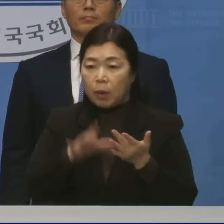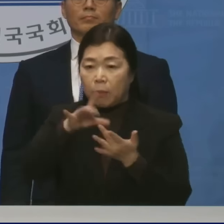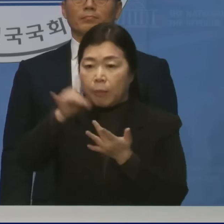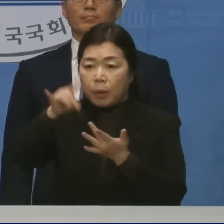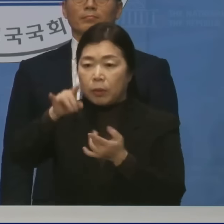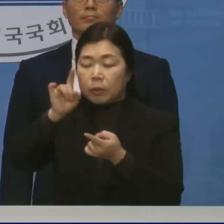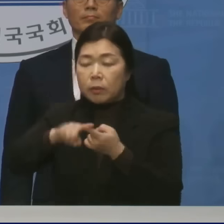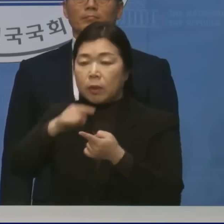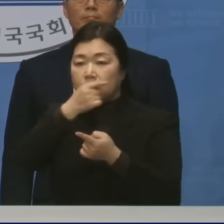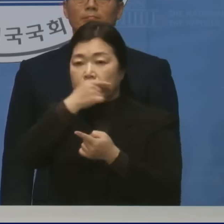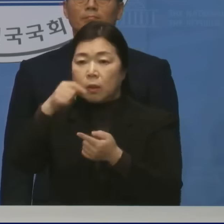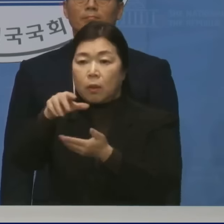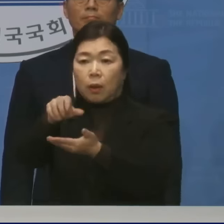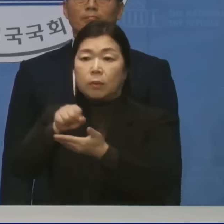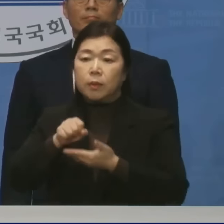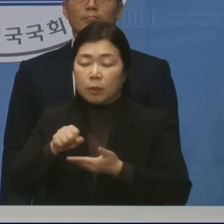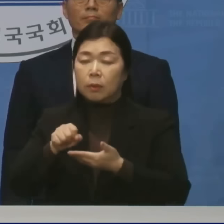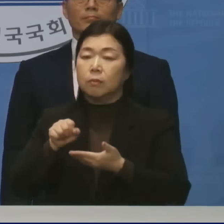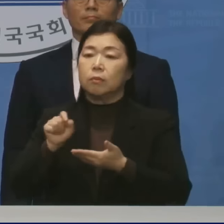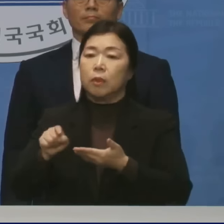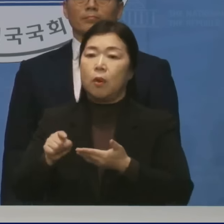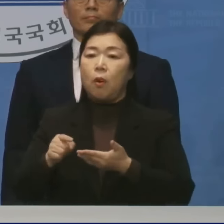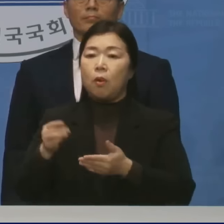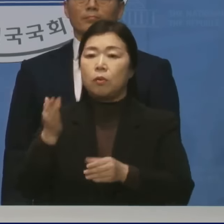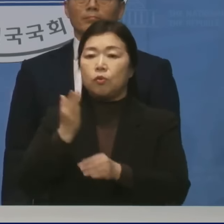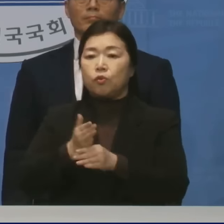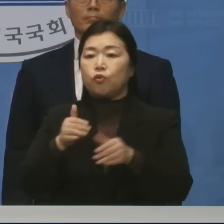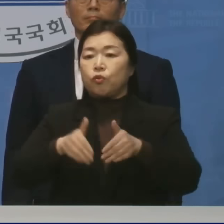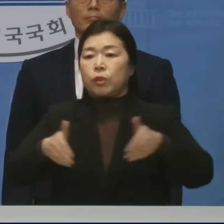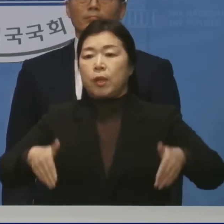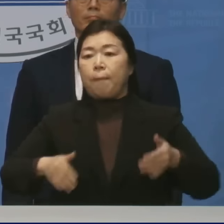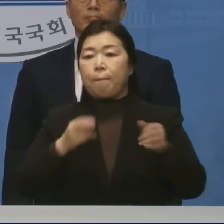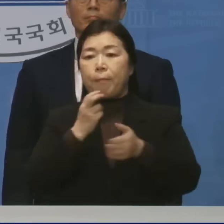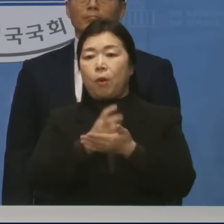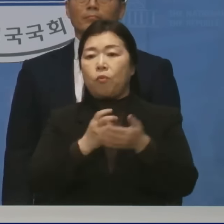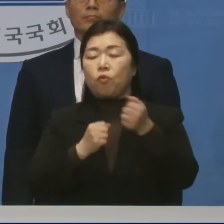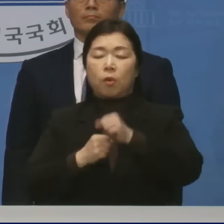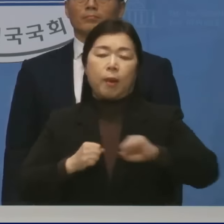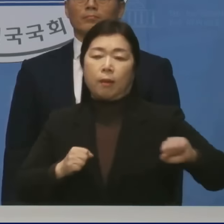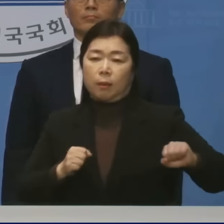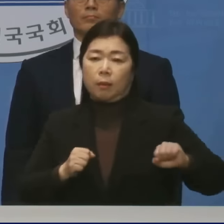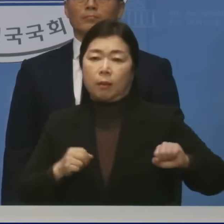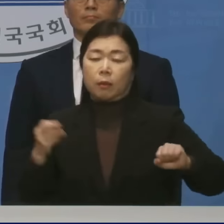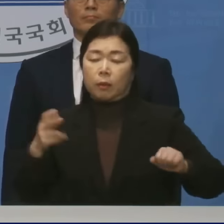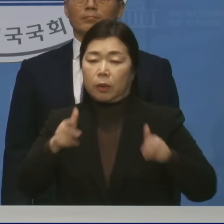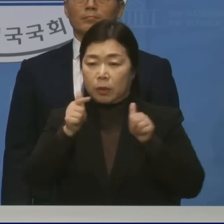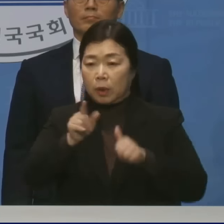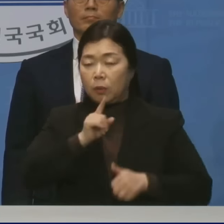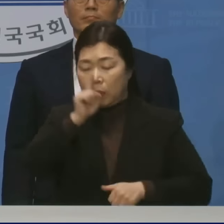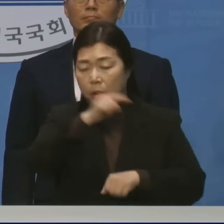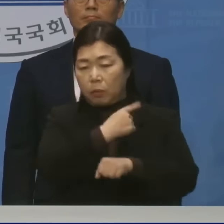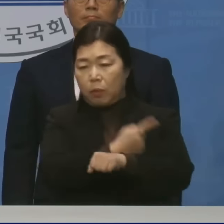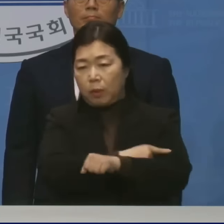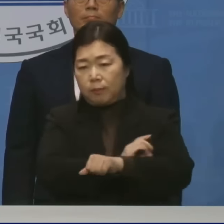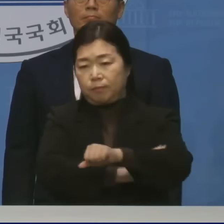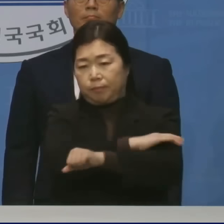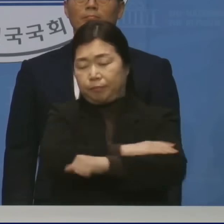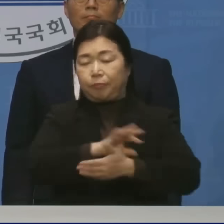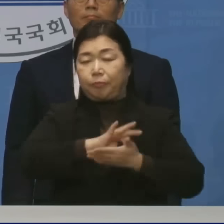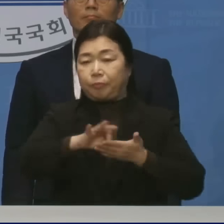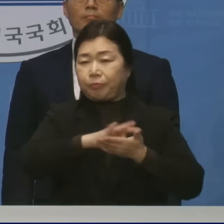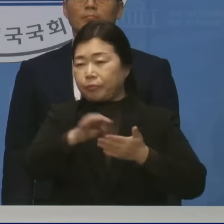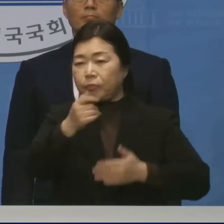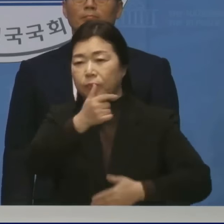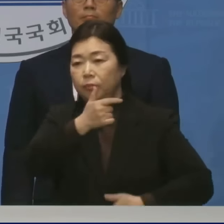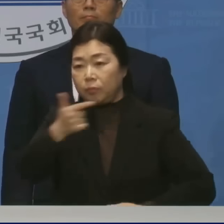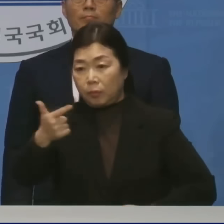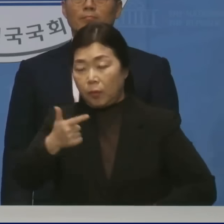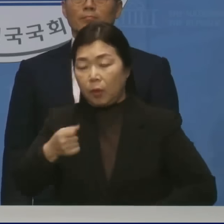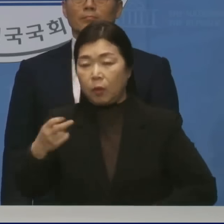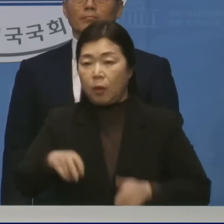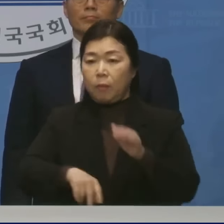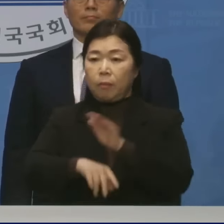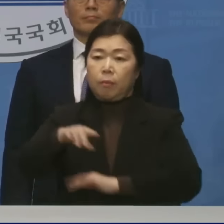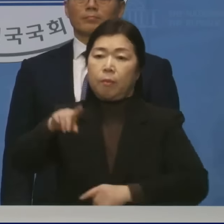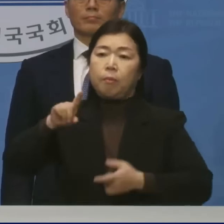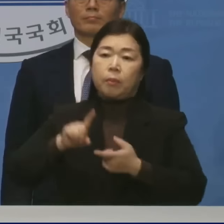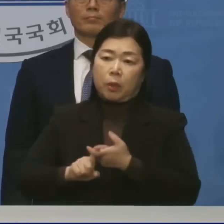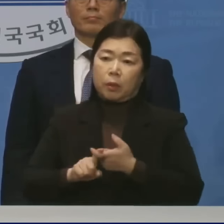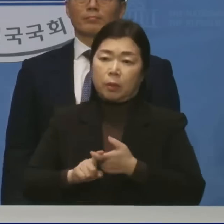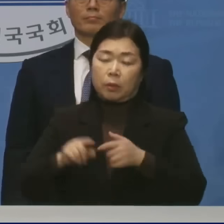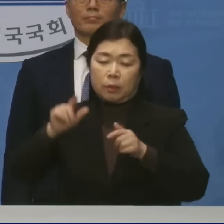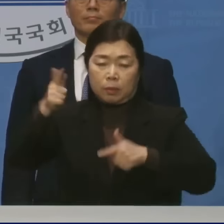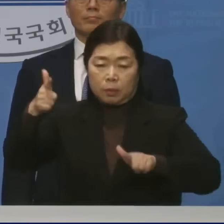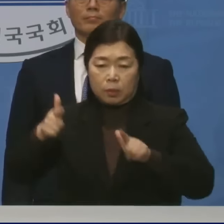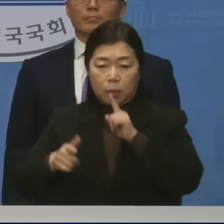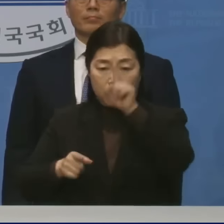사례, 정치적 중립에 위반한 공소권 등 검찰 권력을 남용하고 편파적으로 항소한